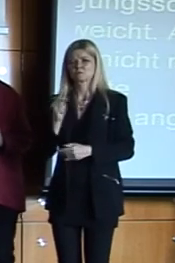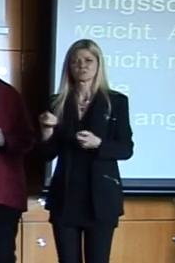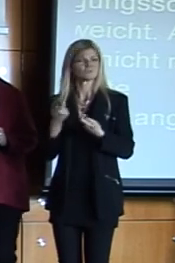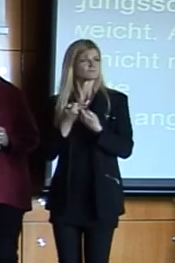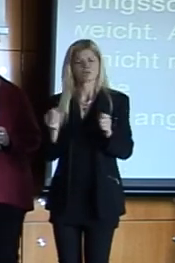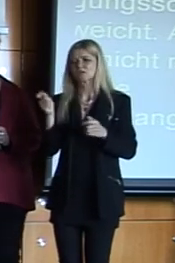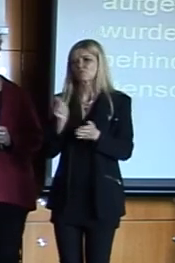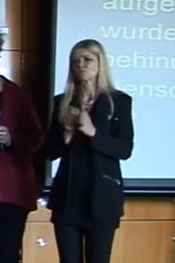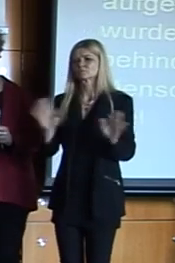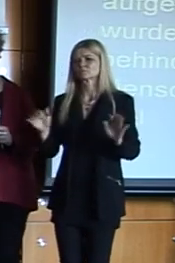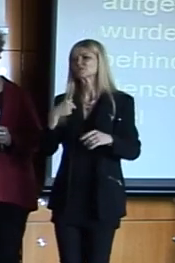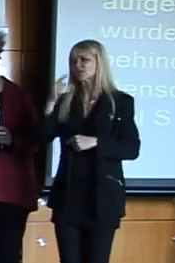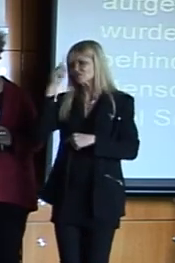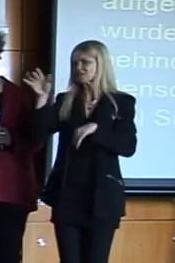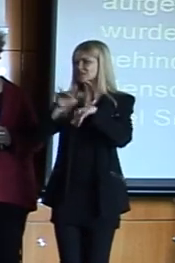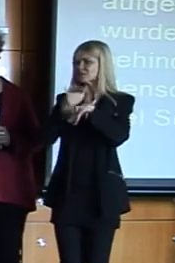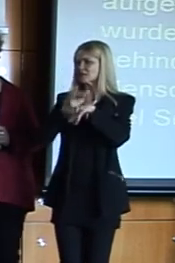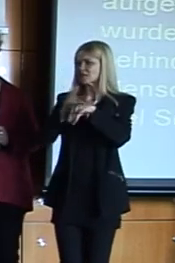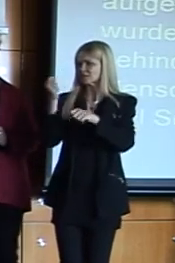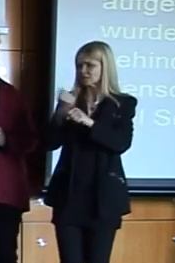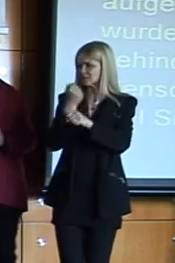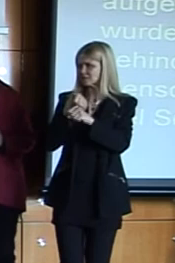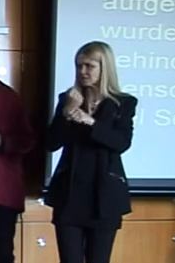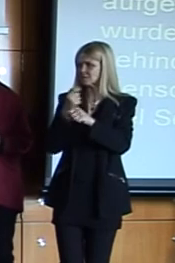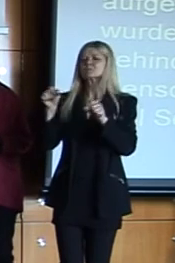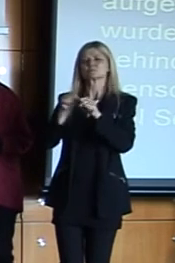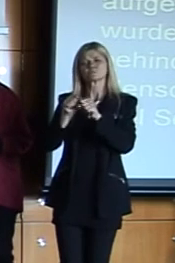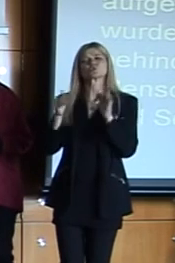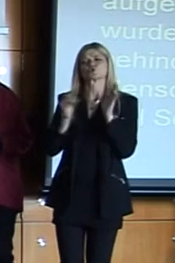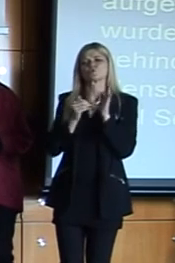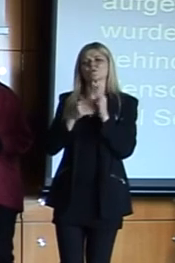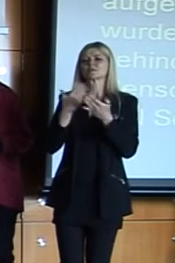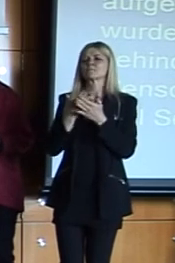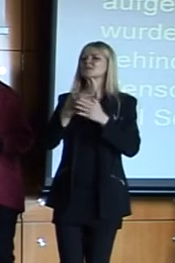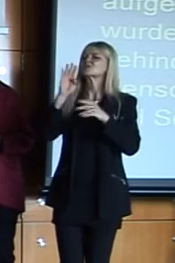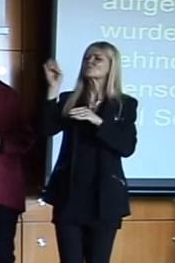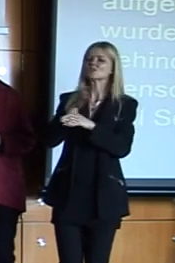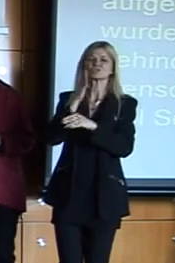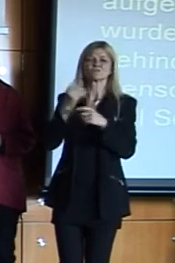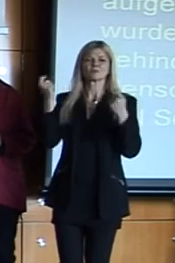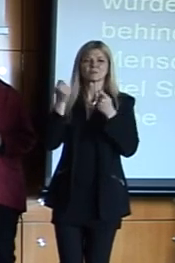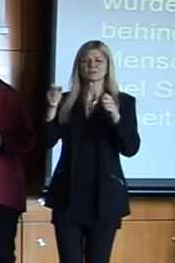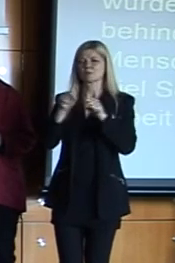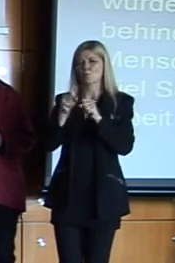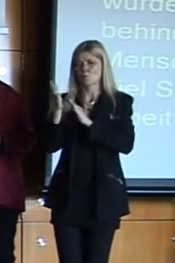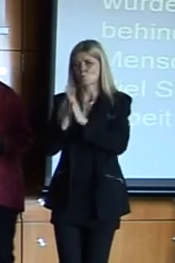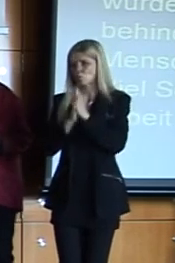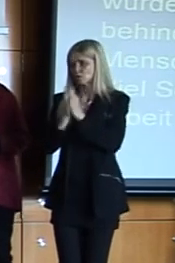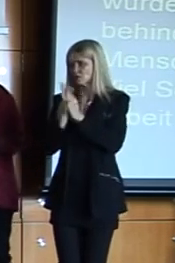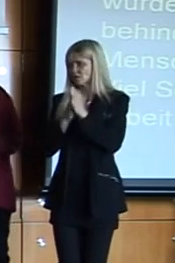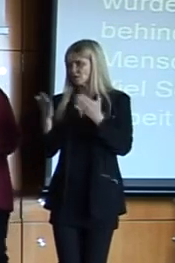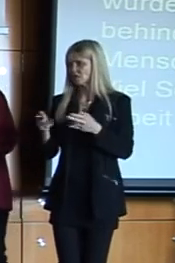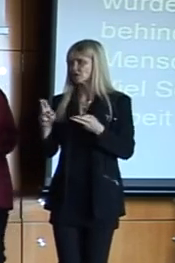Sensibilitätsarbeit sehr wohl noch notwendig ist, um auch die Wirtschaftsbetriebe dahingehend zu motivieren, dass begünstigt behinderte Arbeitnehmer eine